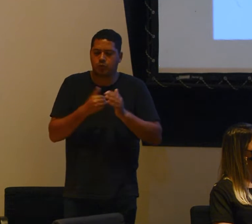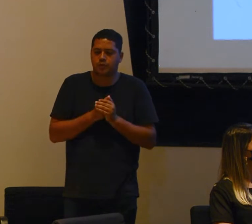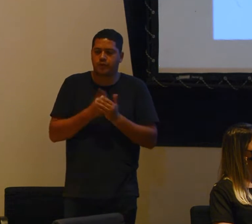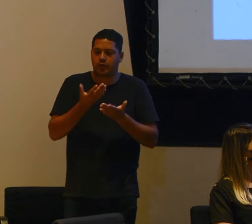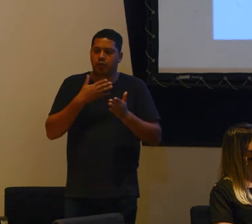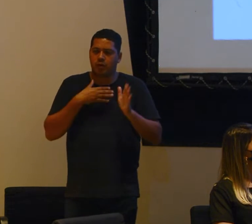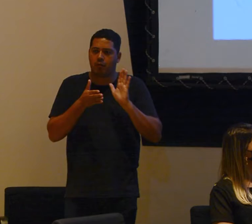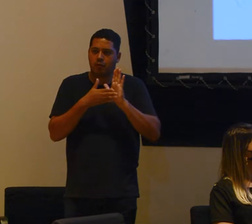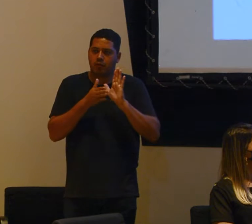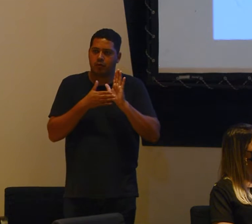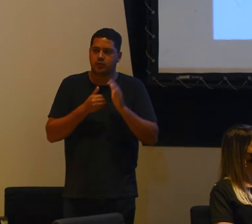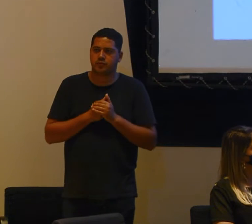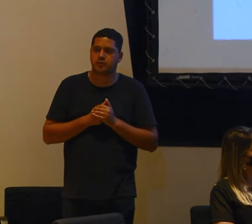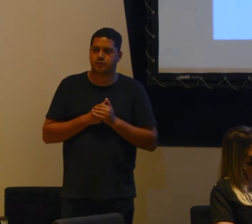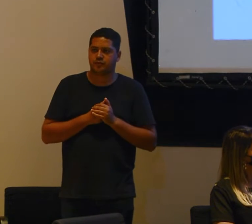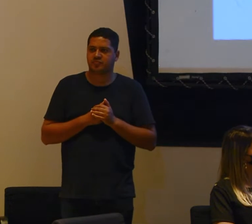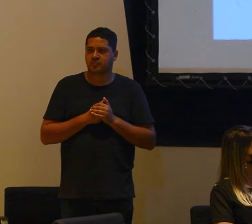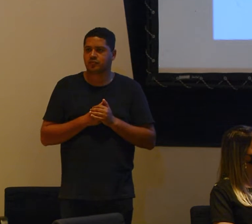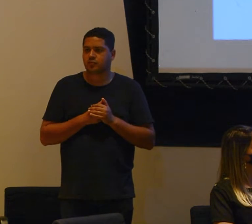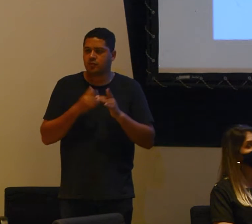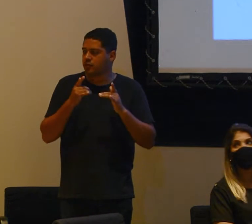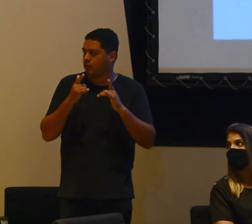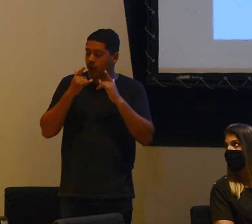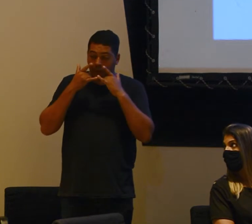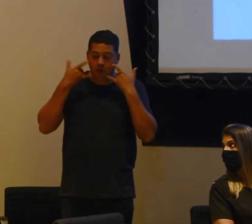Bom, a máscara.